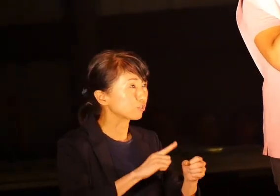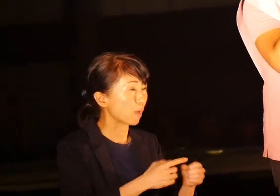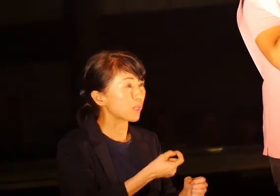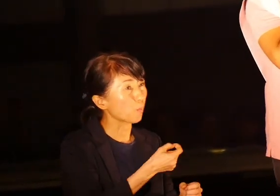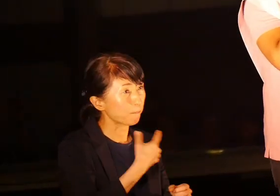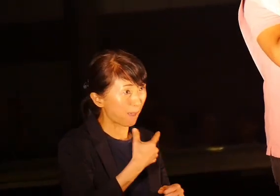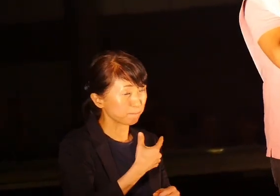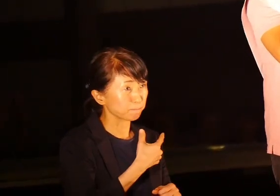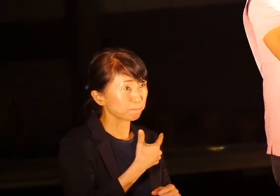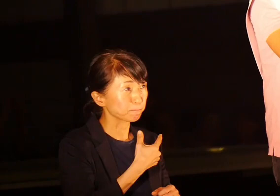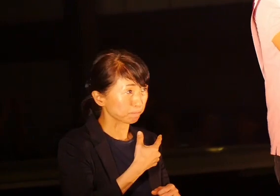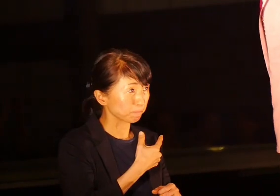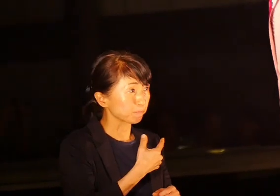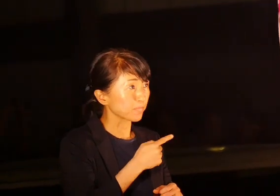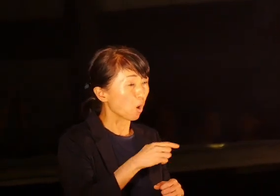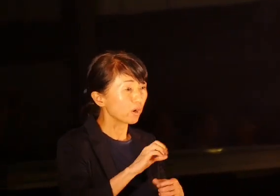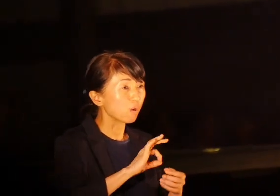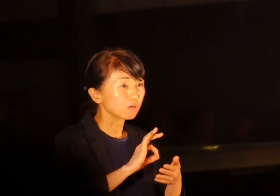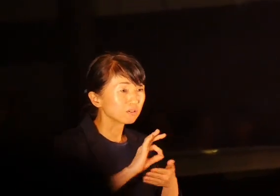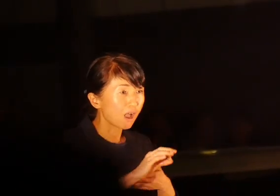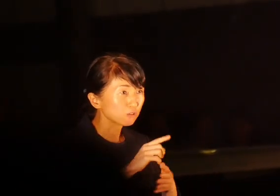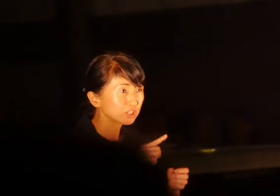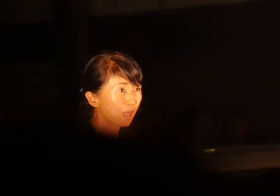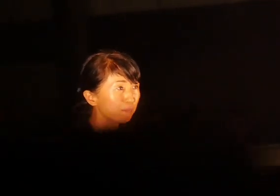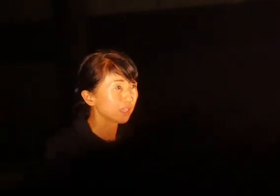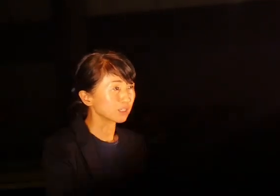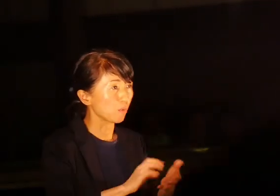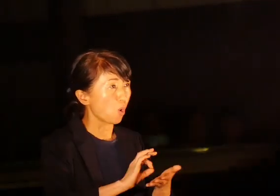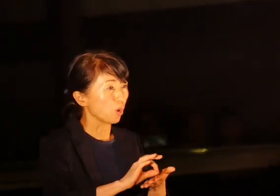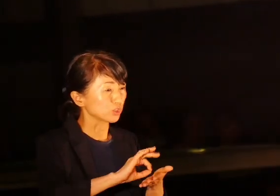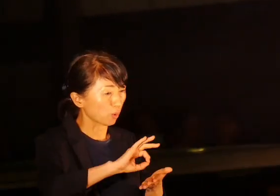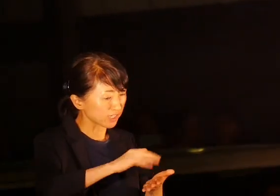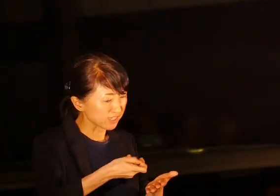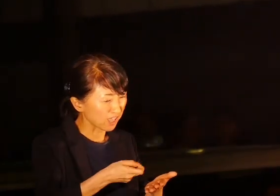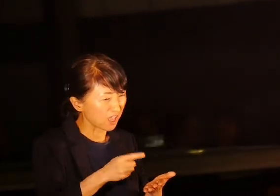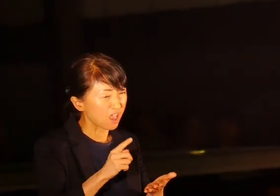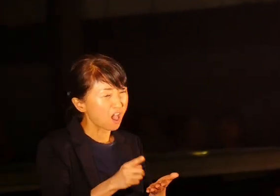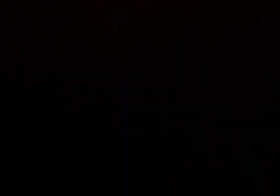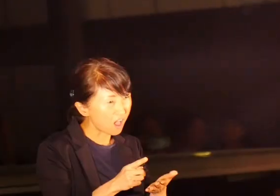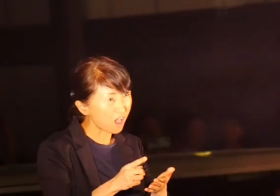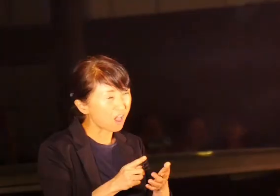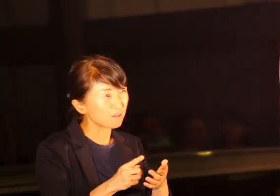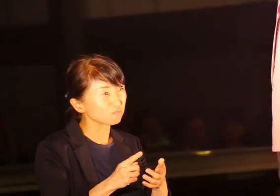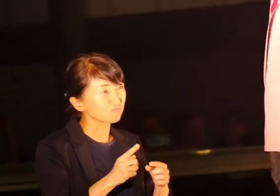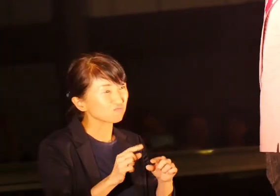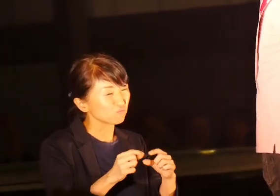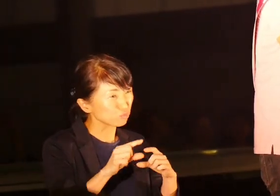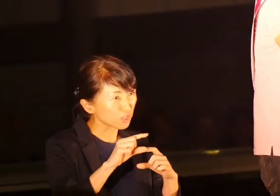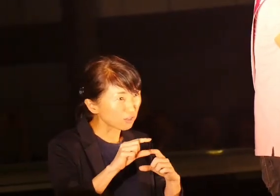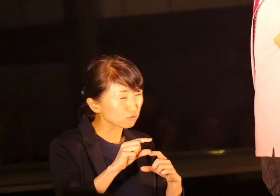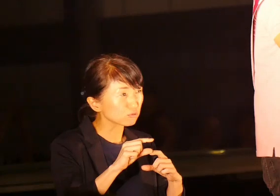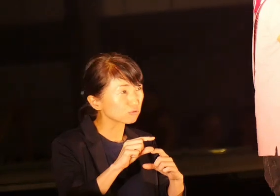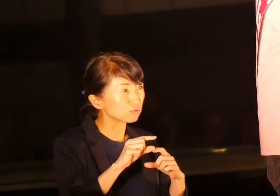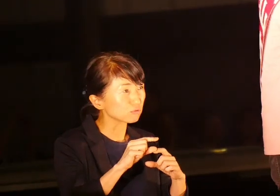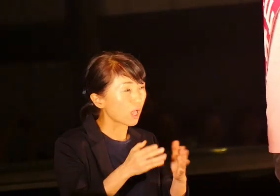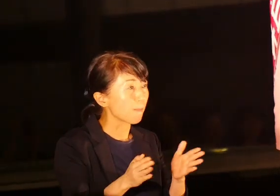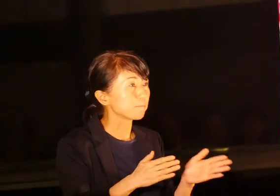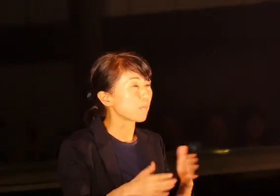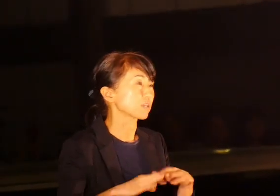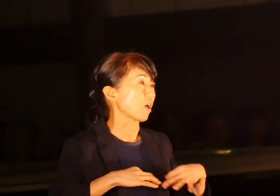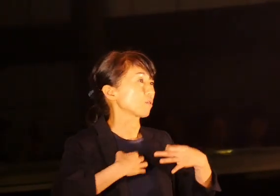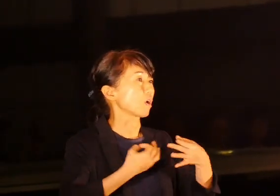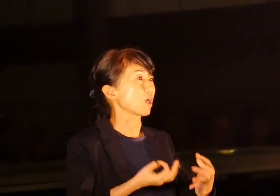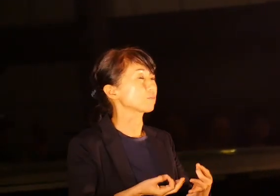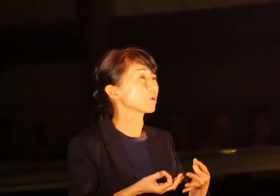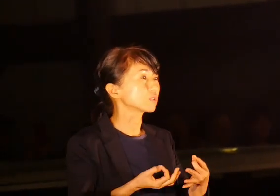パン、それを買うのにも消費税かかる。一方で金持ちが道楽